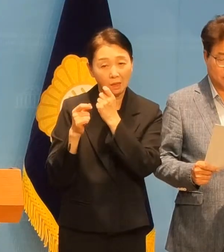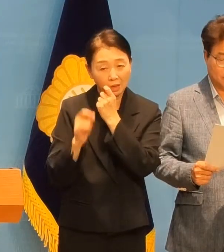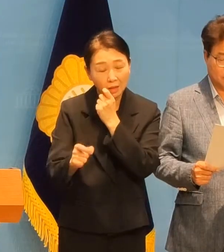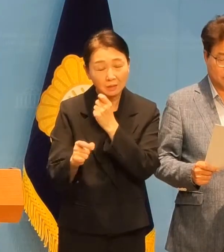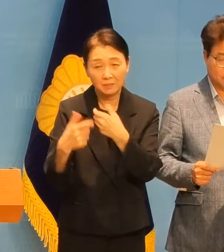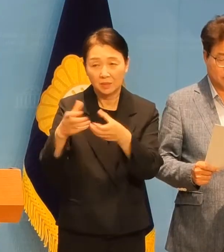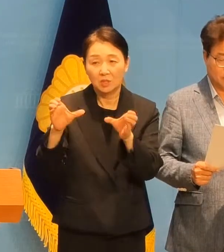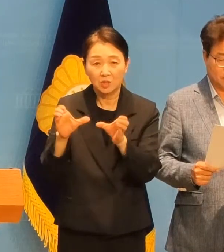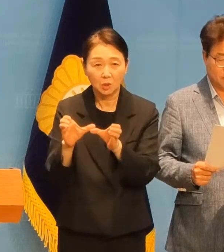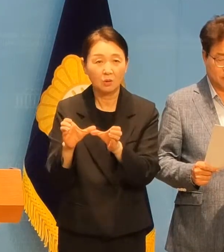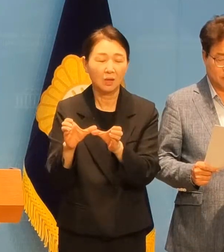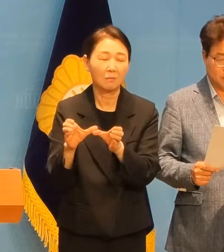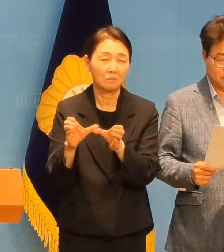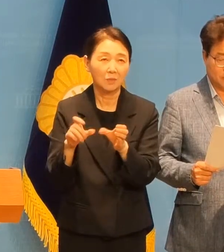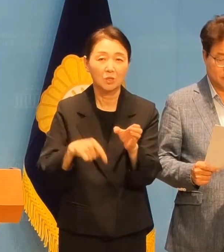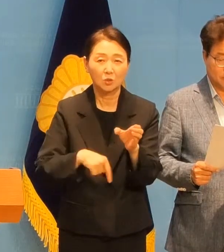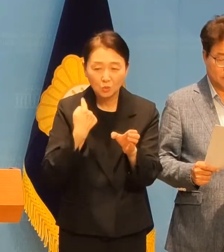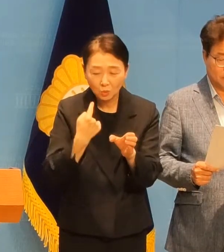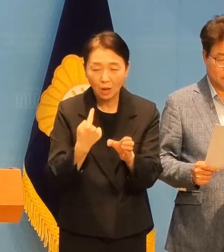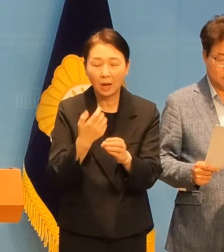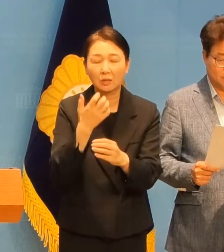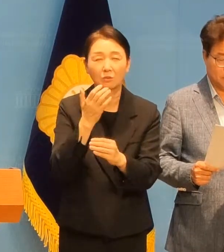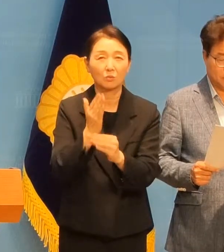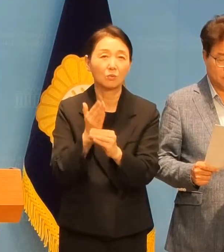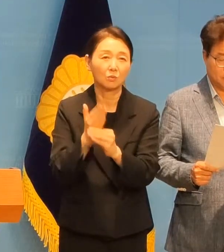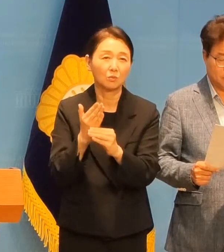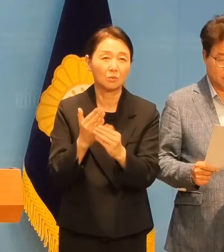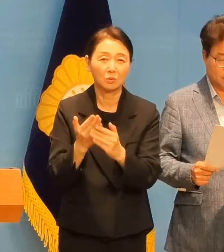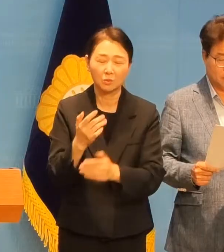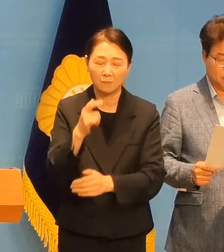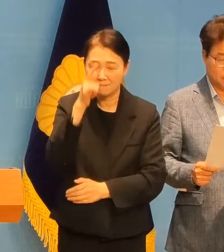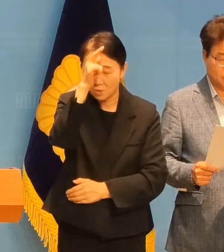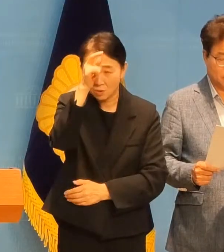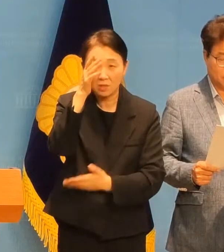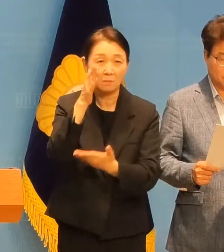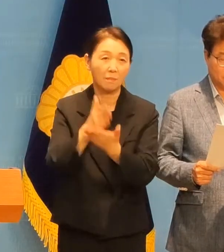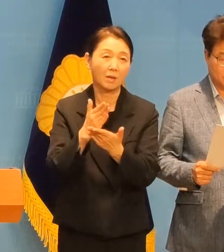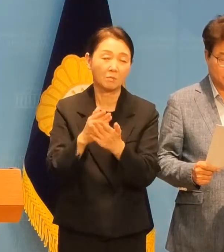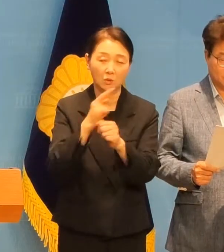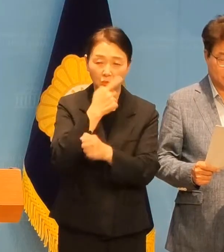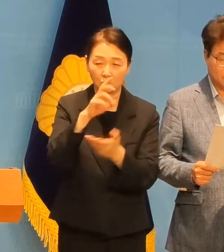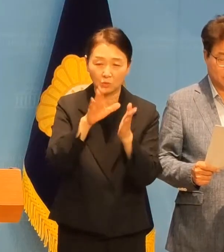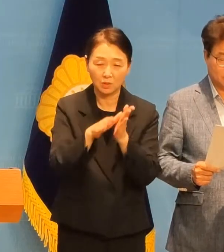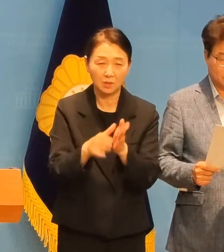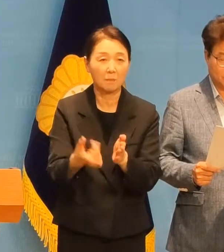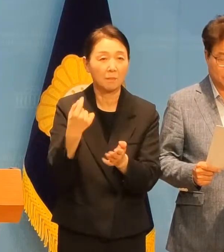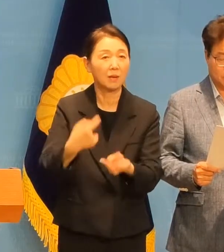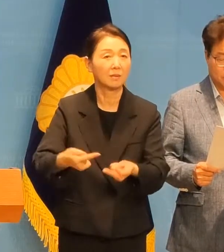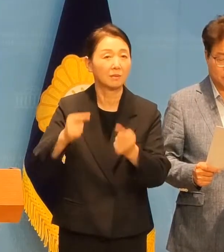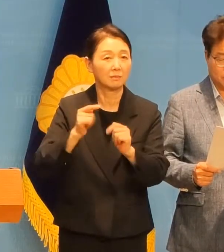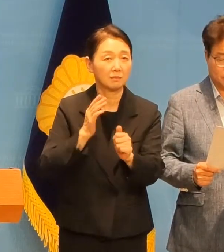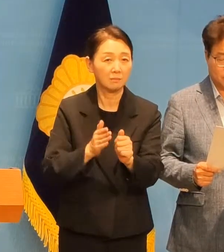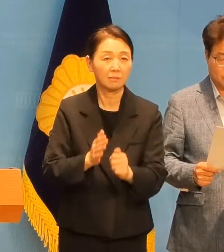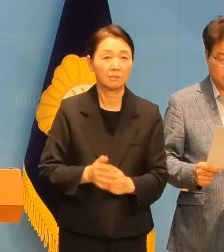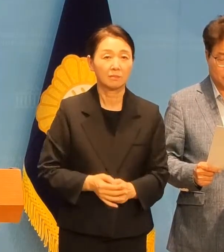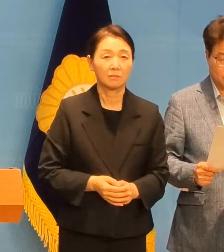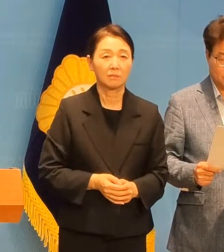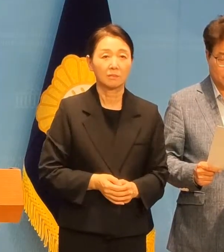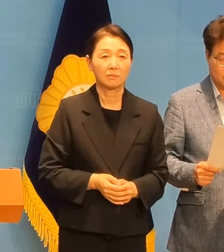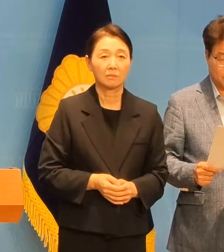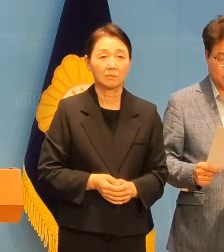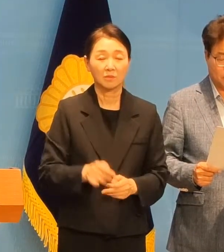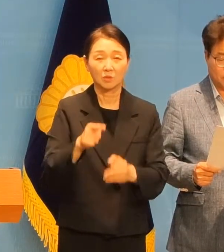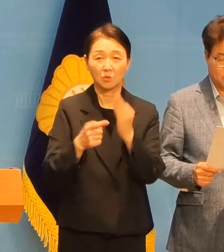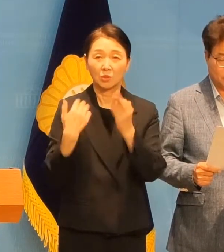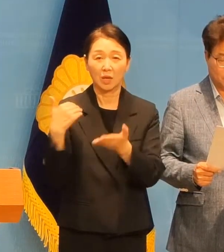있는 국힘은 몽리 부리지 말고 특검 수사에 적극 협조하십시오. 윤어게인